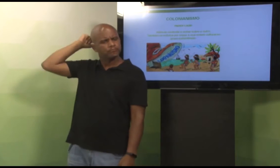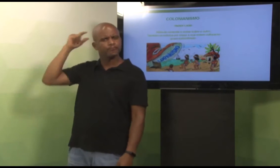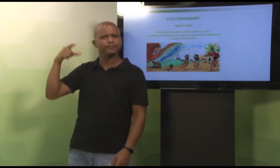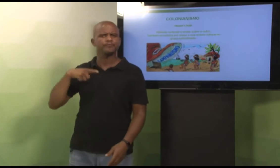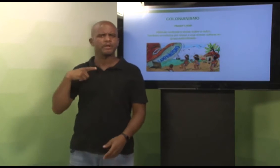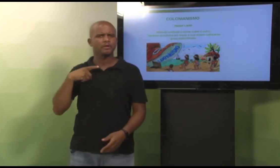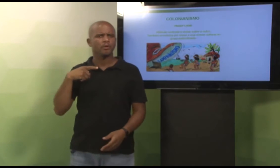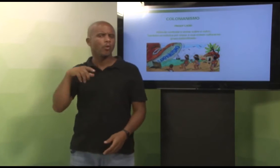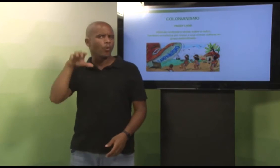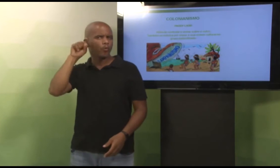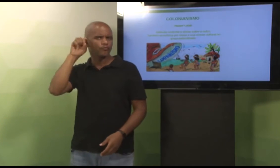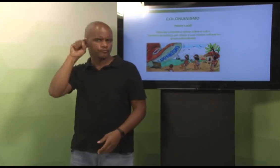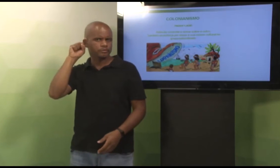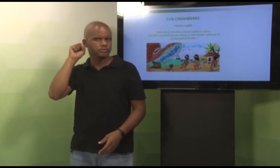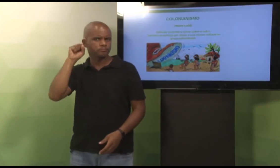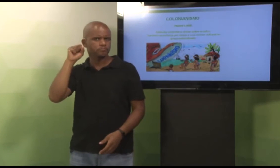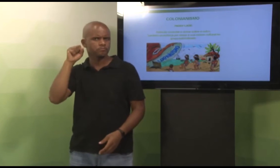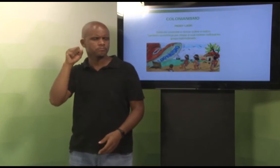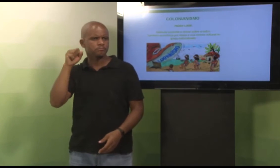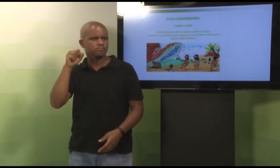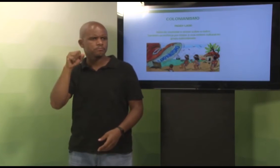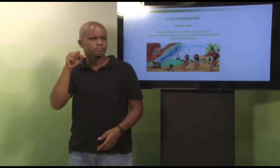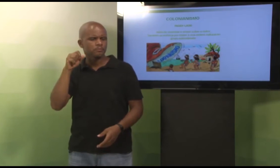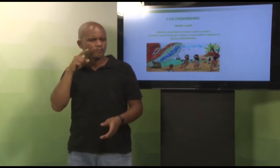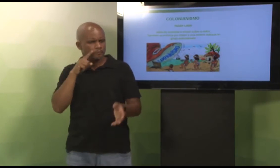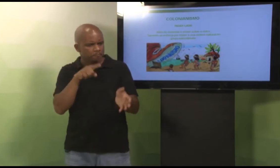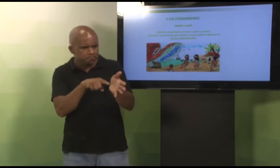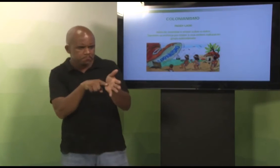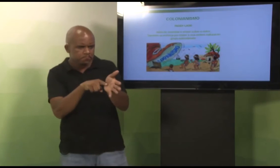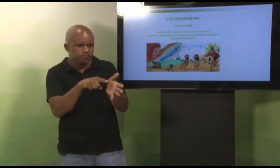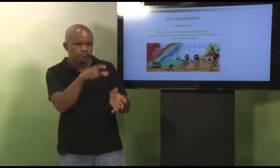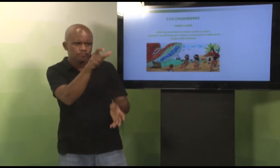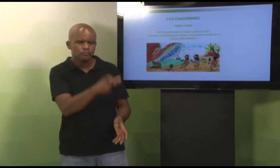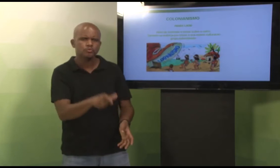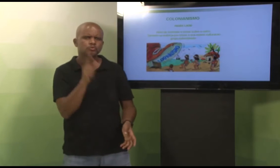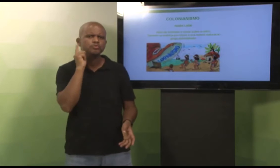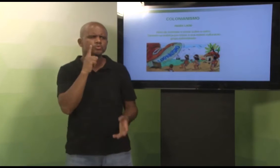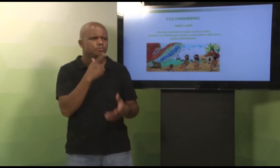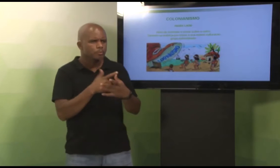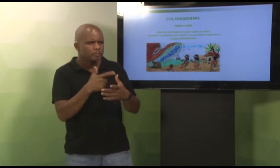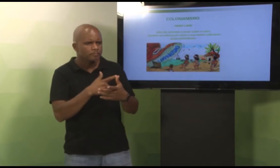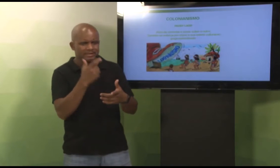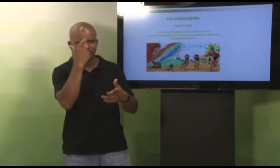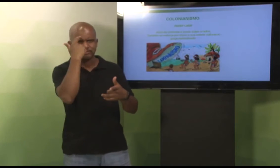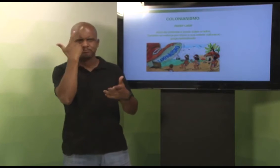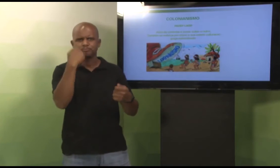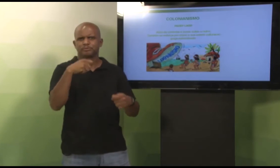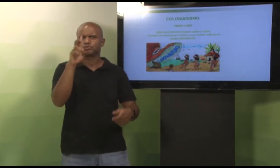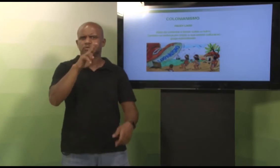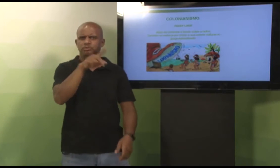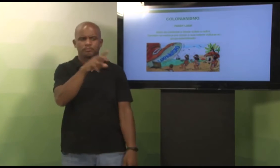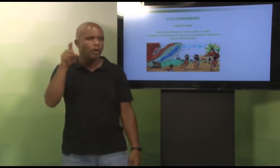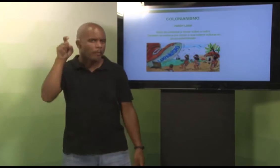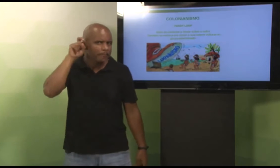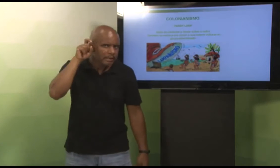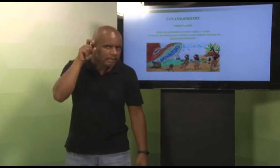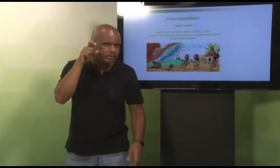há muito tempo os ouvintes eles fizeram pesquisas relacionadas aos surdos e viram que